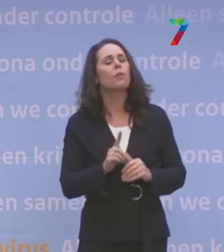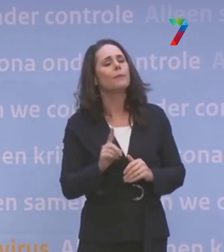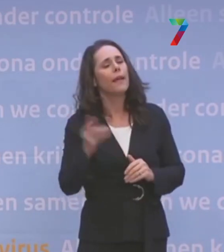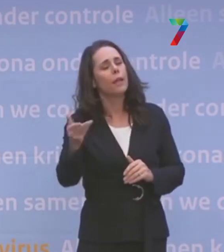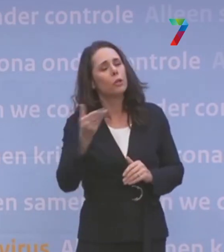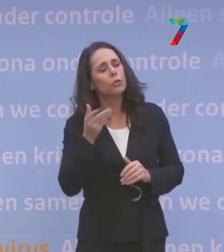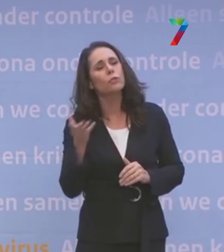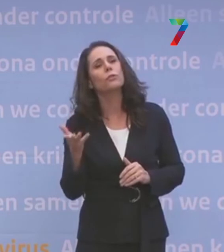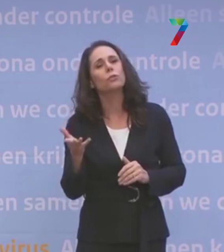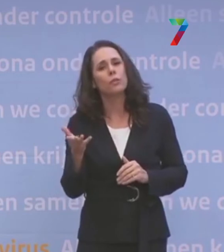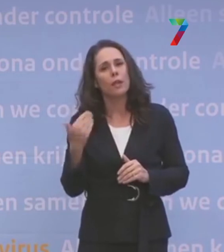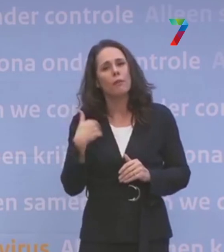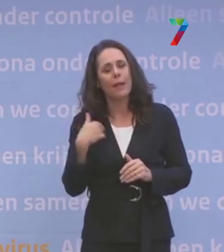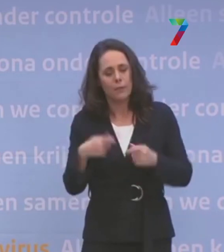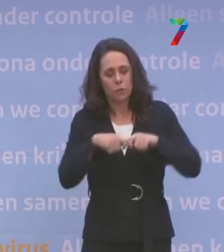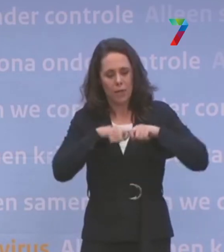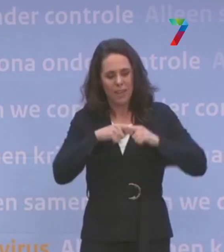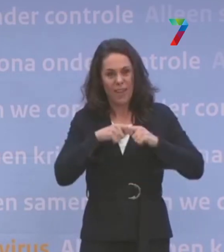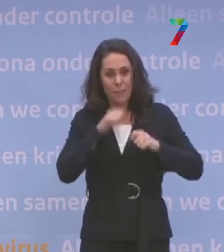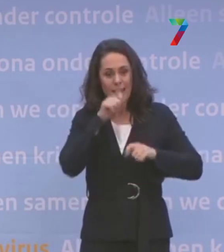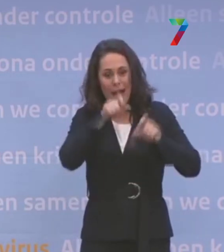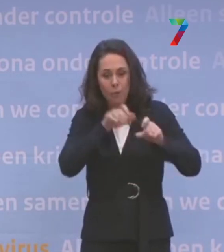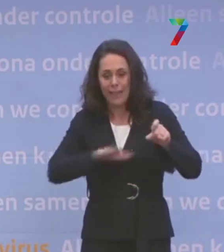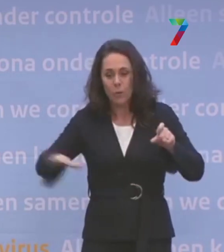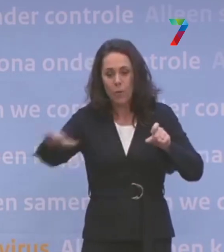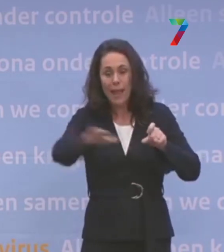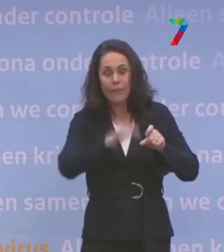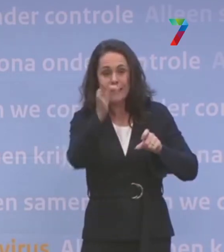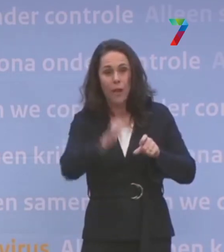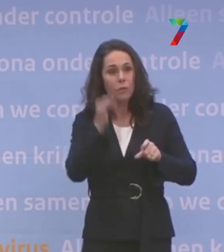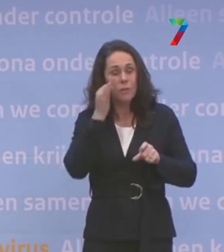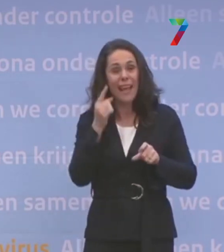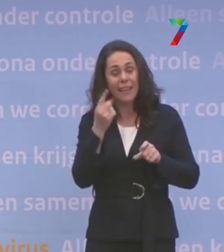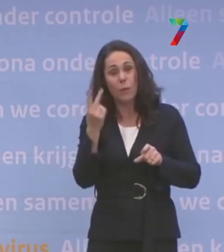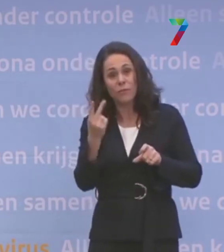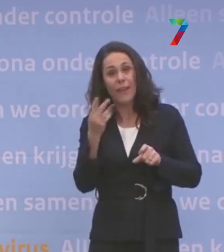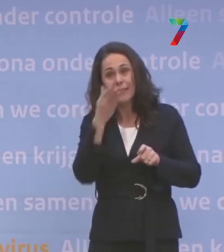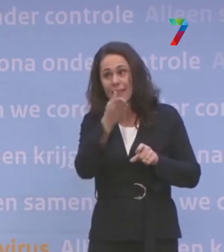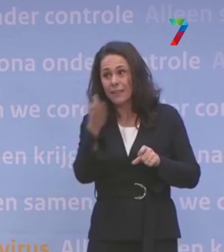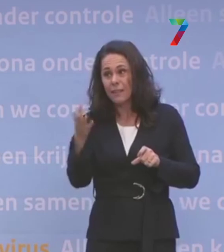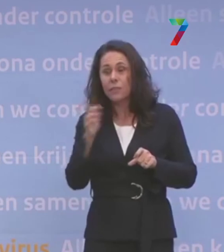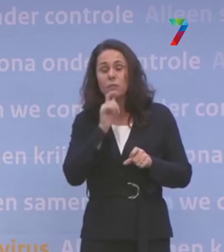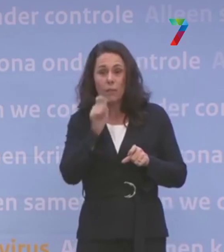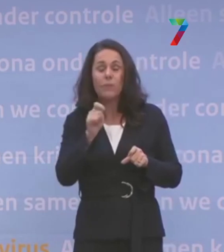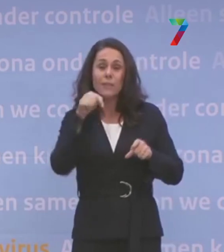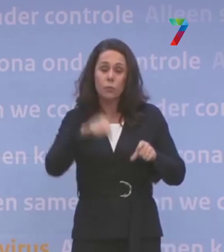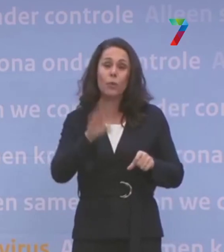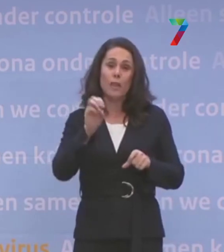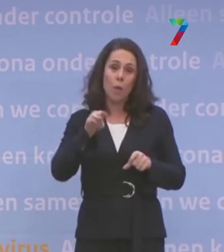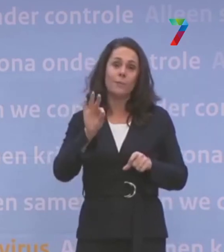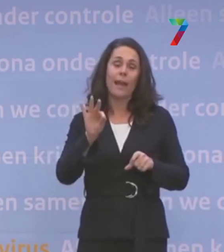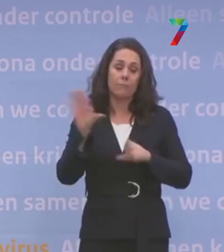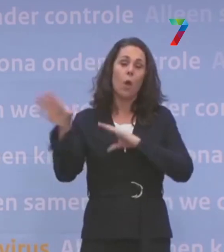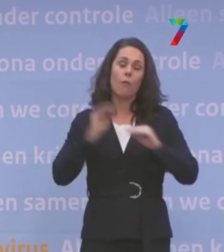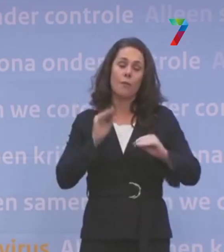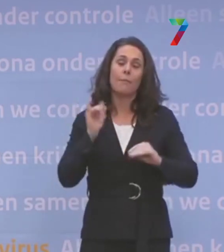die dus inderdaad een kwetsbare ouderen hebben in hun omgeving die thuis woont, één of twee mensen in die omgeving. Dat is best. Dat is iets wat advies wat nu in het OMT zit en dat nemen we